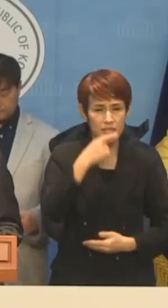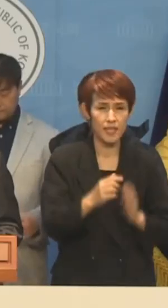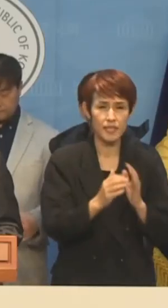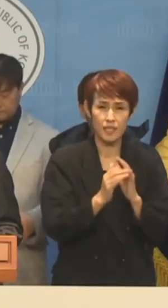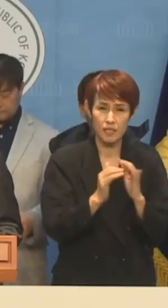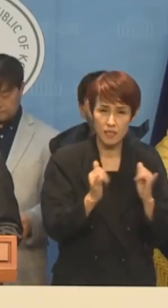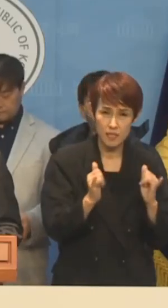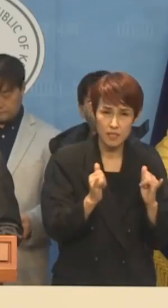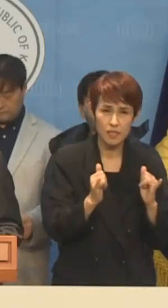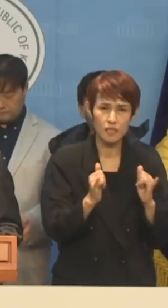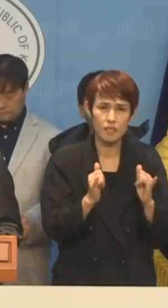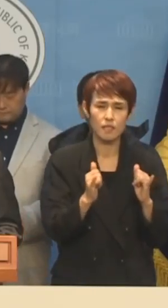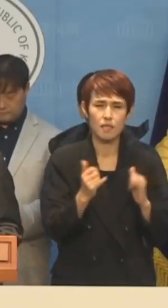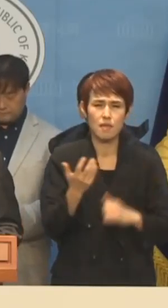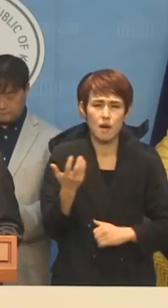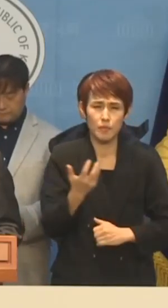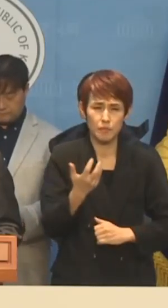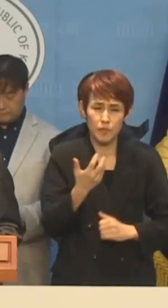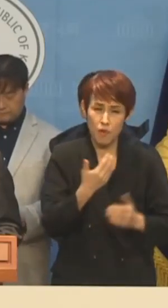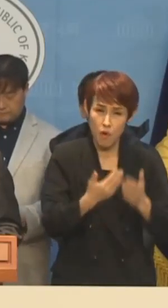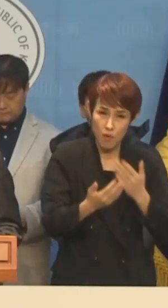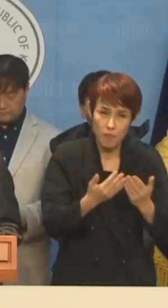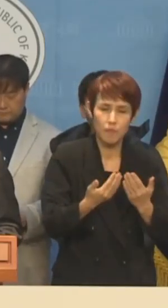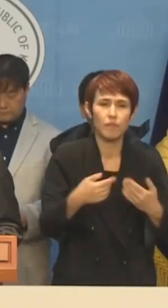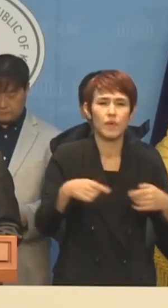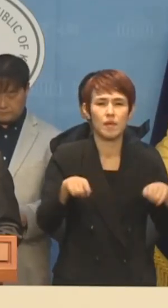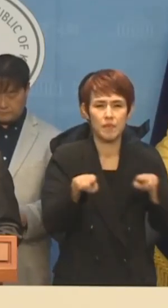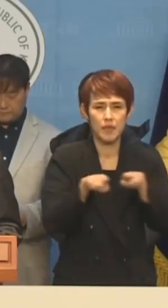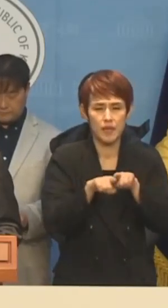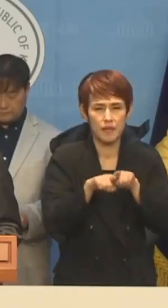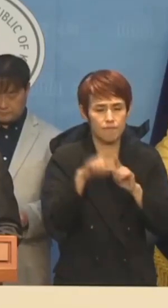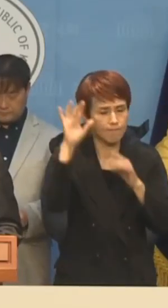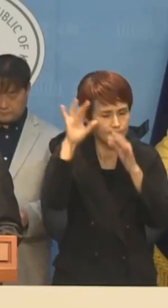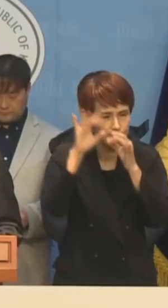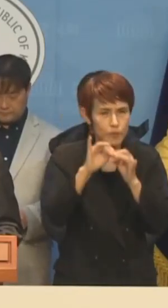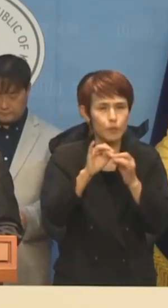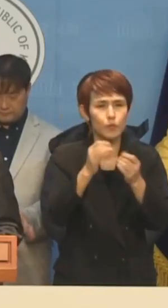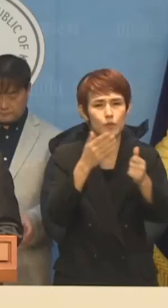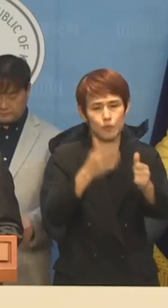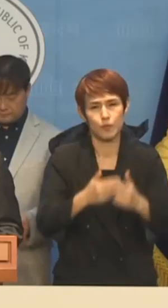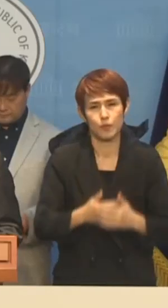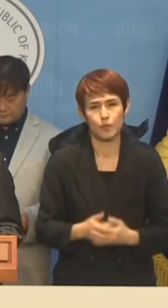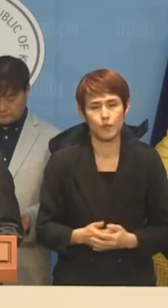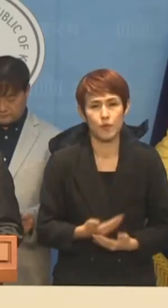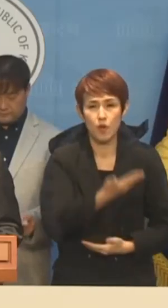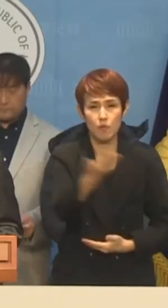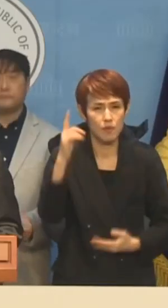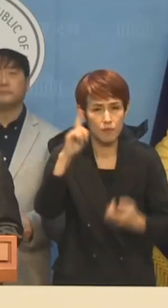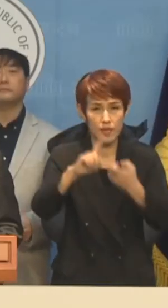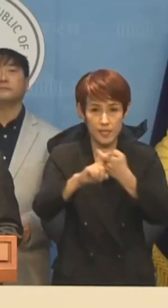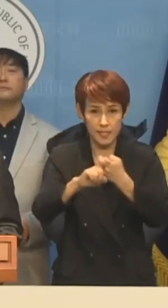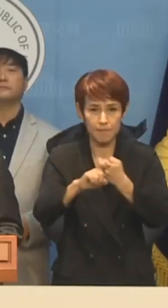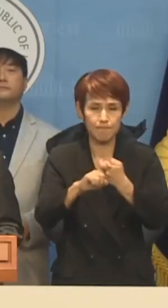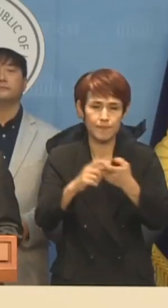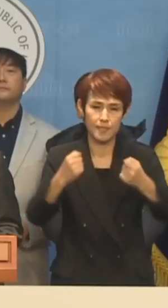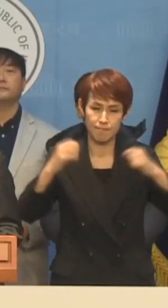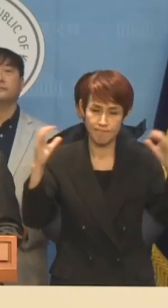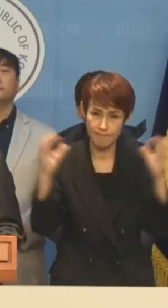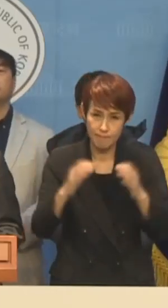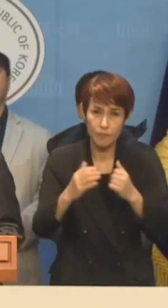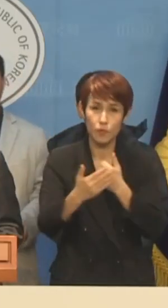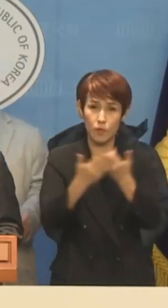피해자들이 겪은 아픔을 함께 나누어 주십시오. 여러분의 관심과 연대가